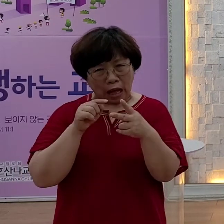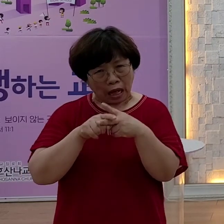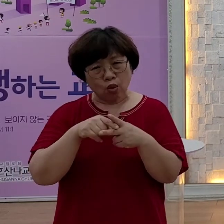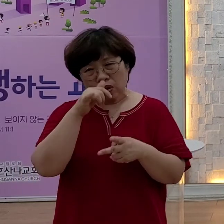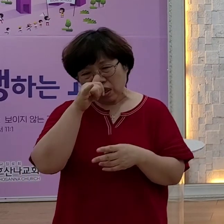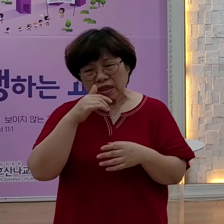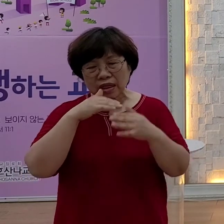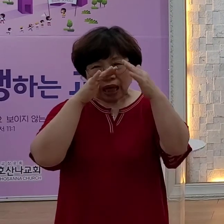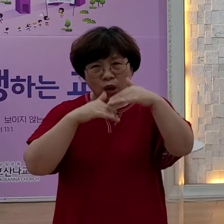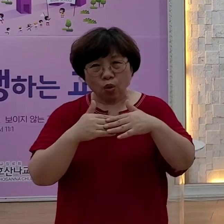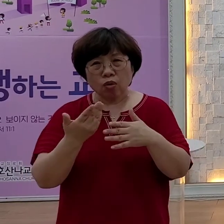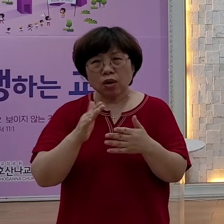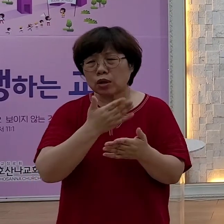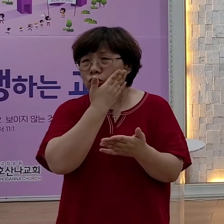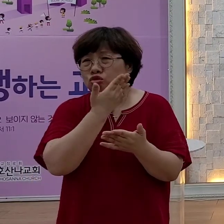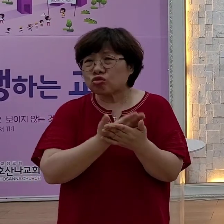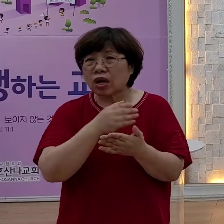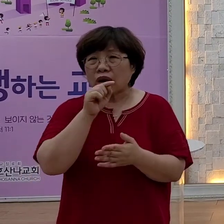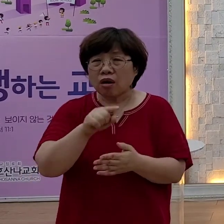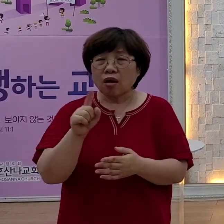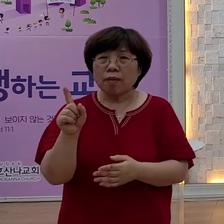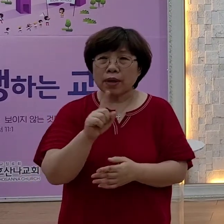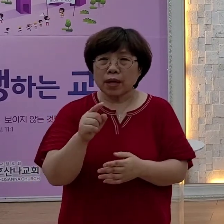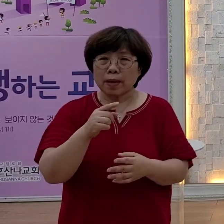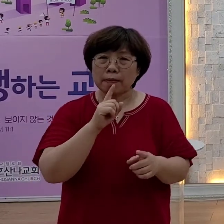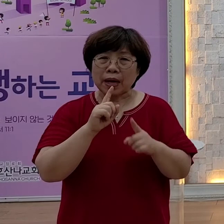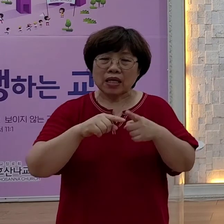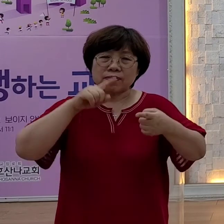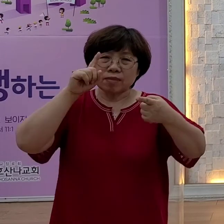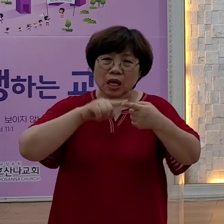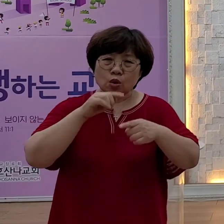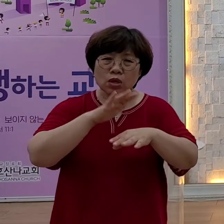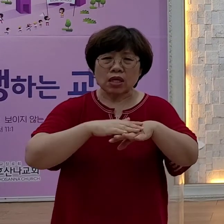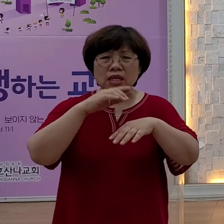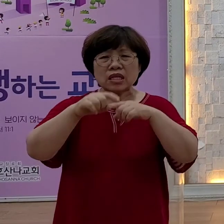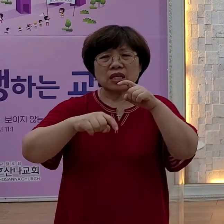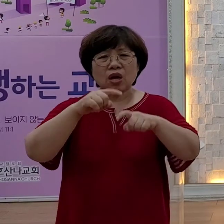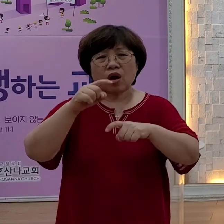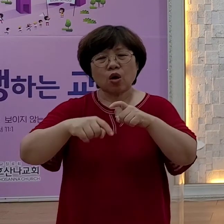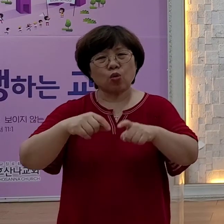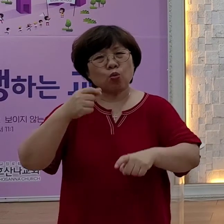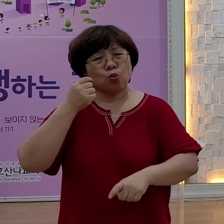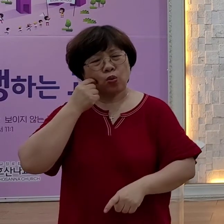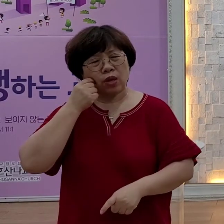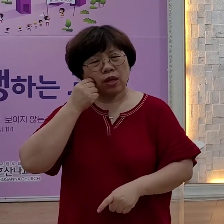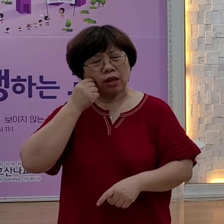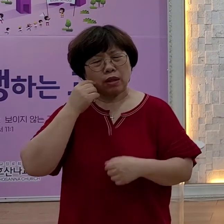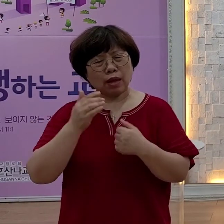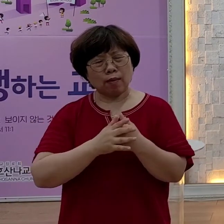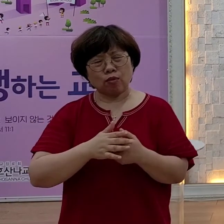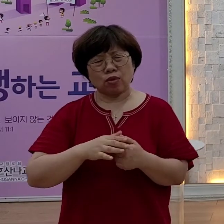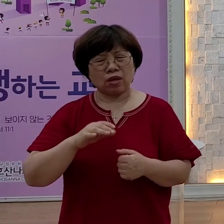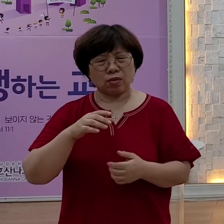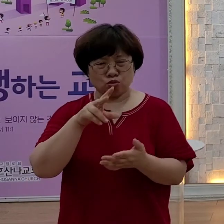그런데 중요한 건 뭐예요? 이 말씀대로 실천하기가 정말 쉽지 않습니다.